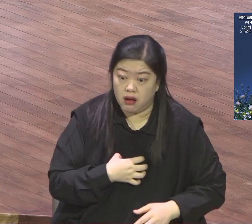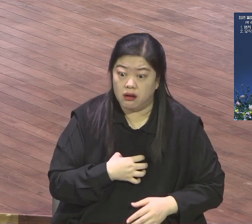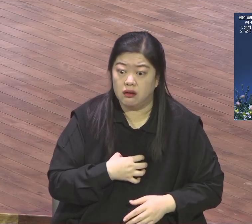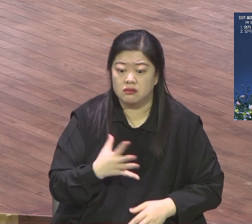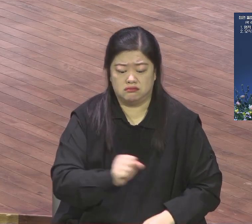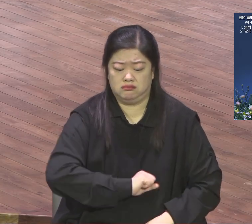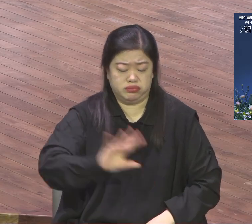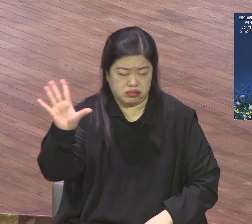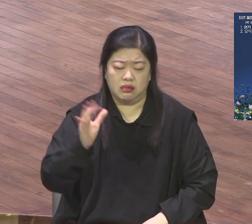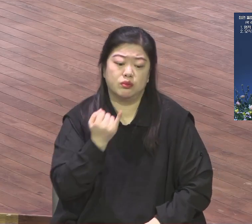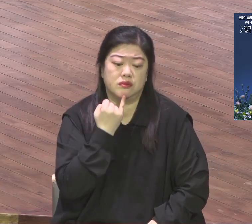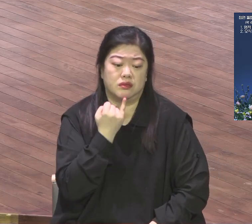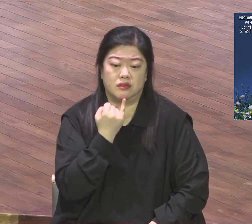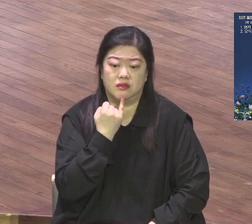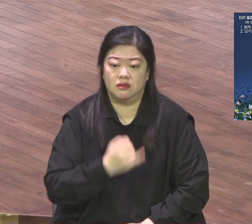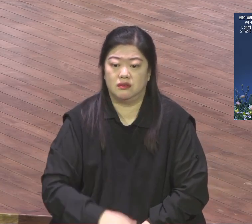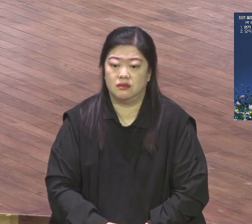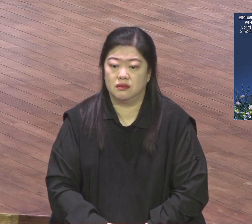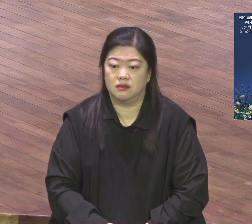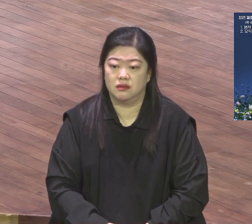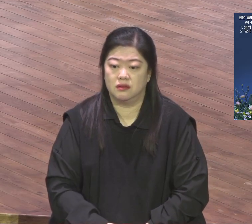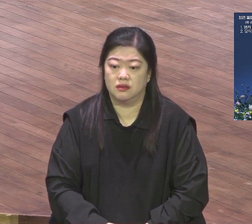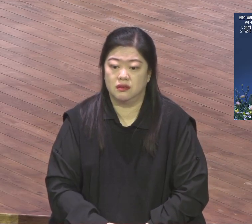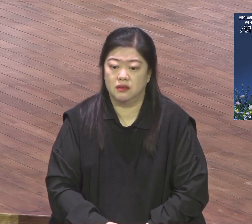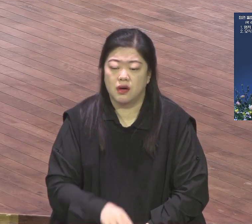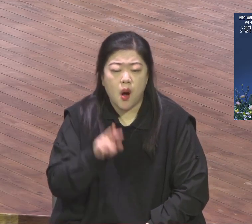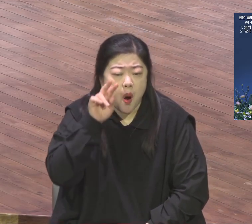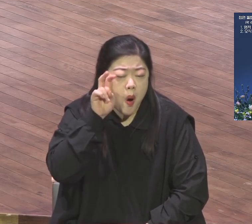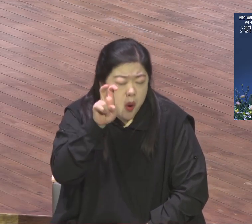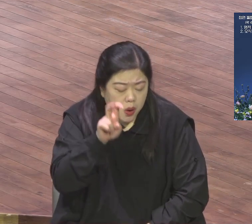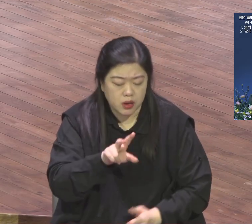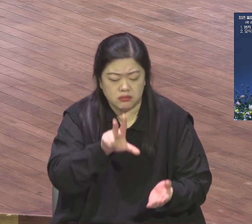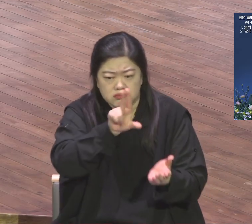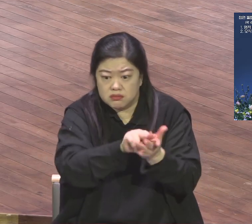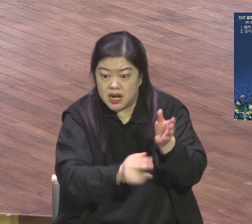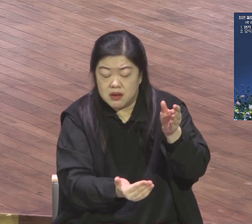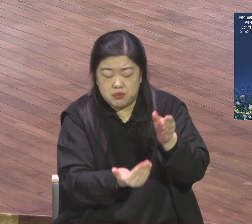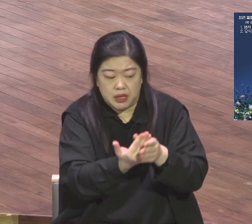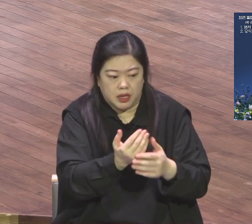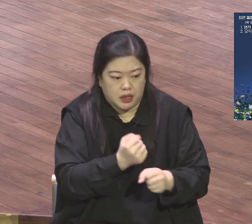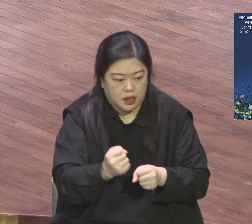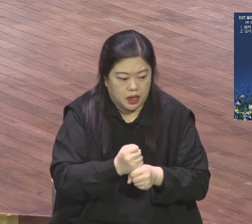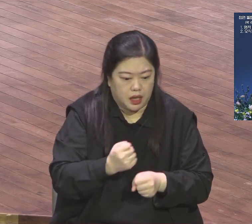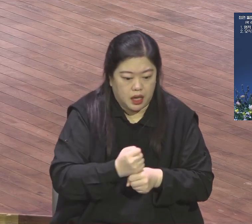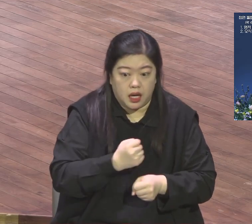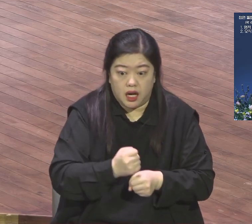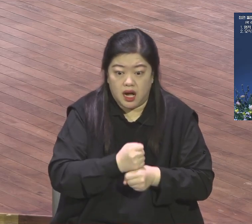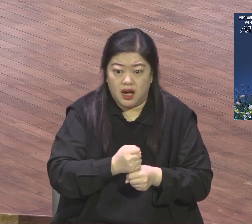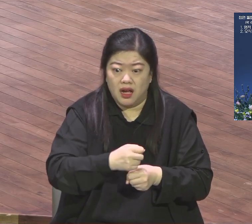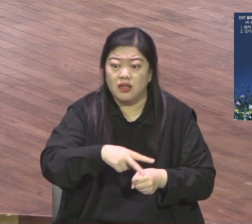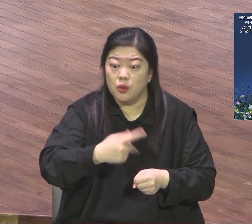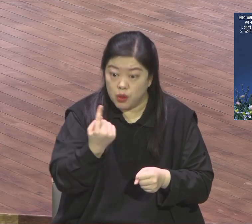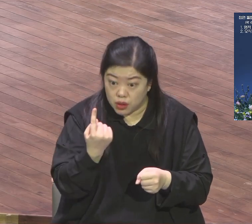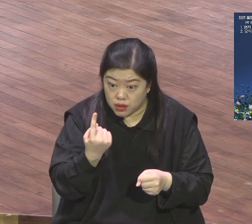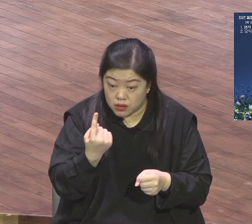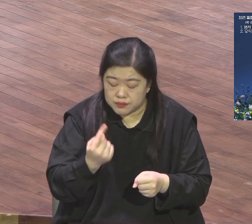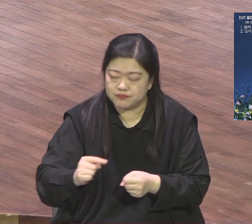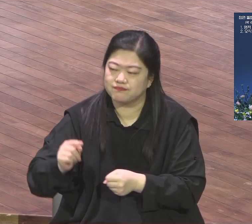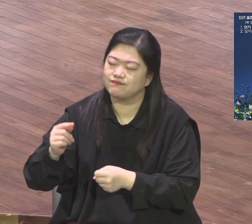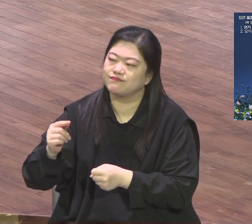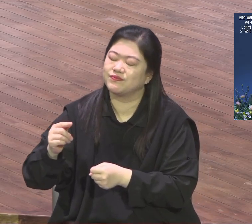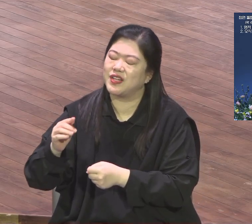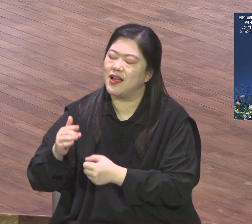벗어나서 나를 불안케 하는 문제가 사건이 온다 할지라도 초조하게 만드는 문제가 온다 할지라도 그리스도